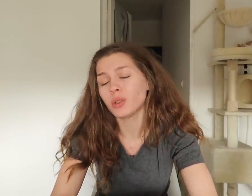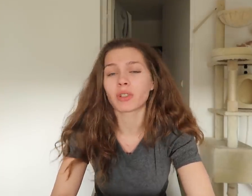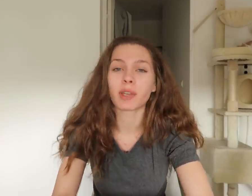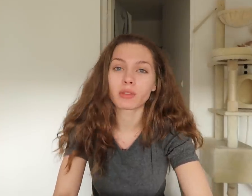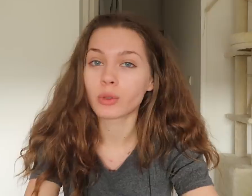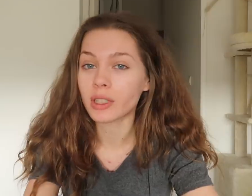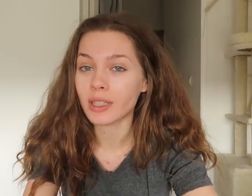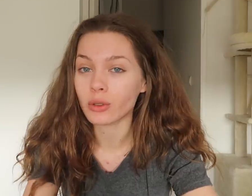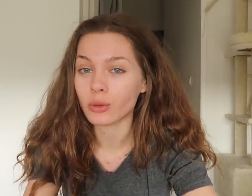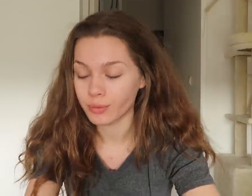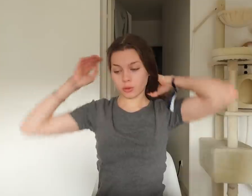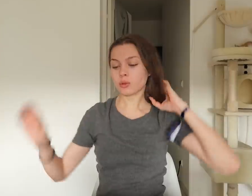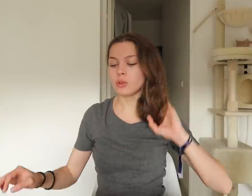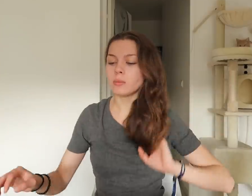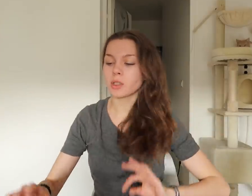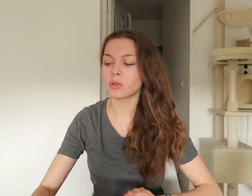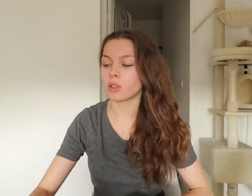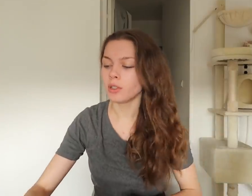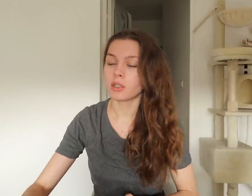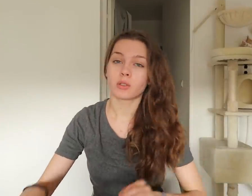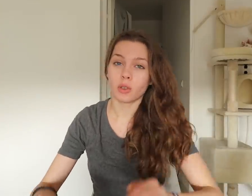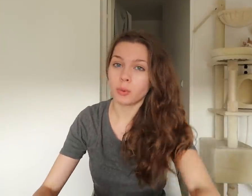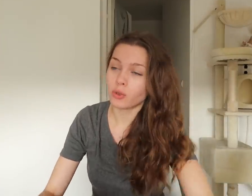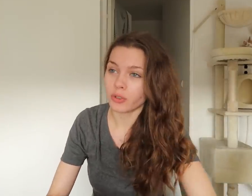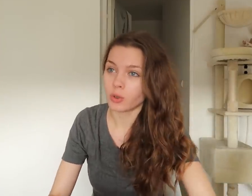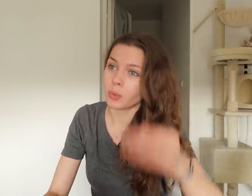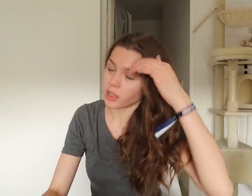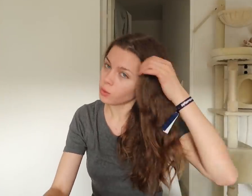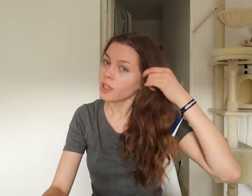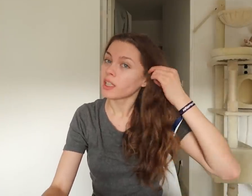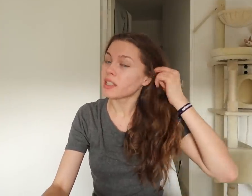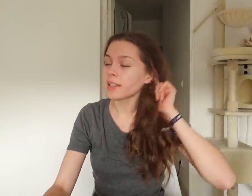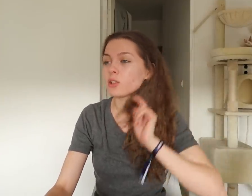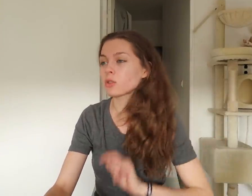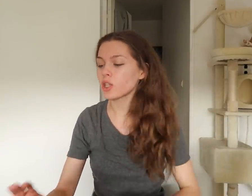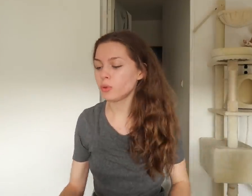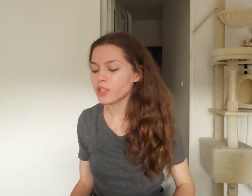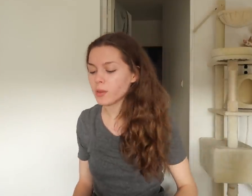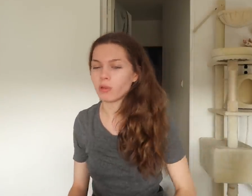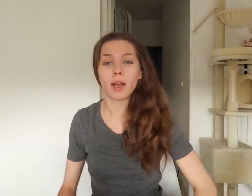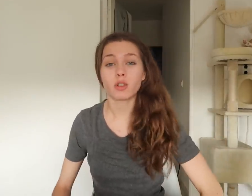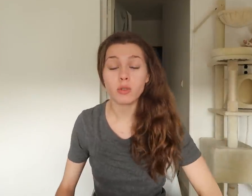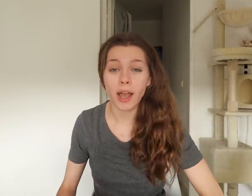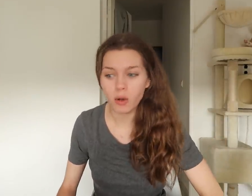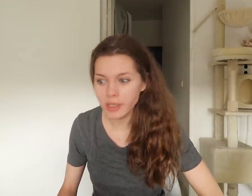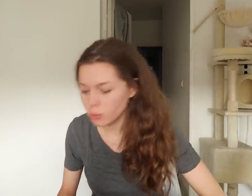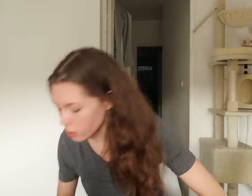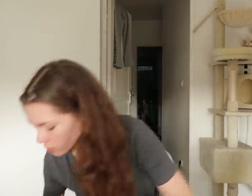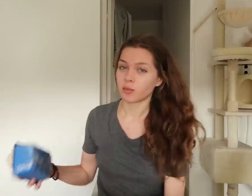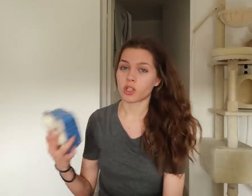enfin bref, vous connaissez la chanson. Du coup, maintenant que en plus je fais du sport et tout, j'essaye de manger plus sainement. Alors je vais vous faire un haul des courses. J'ai